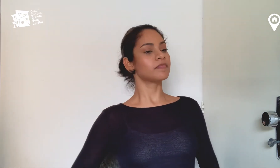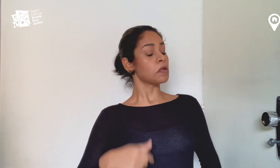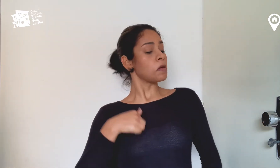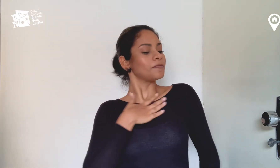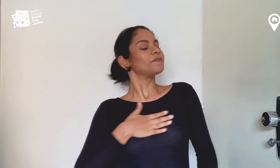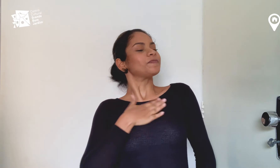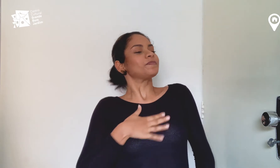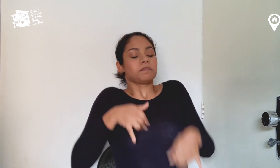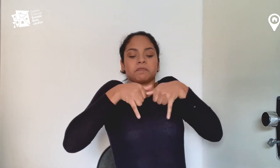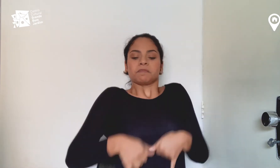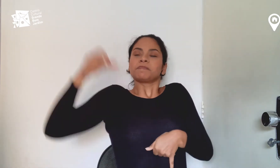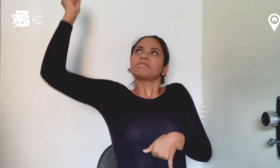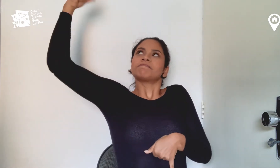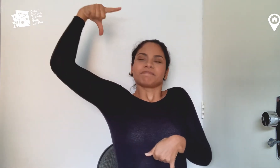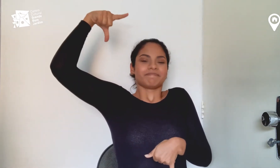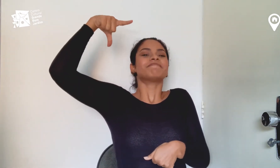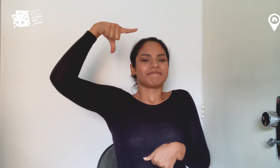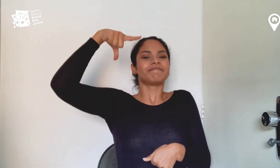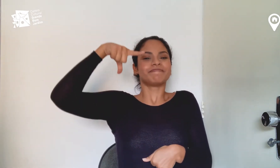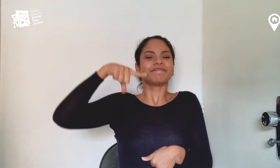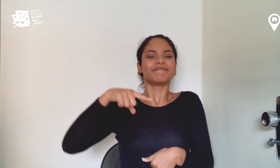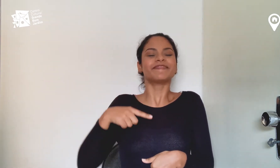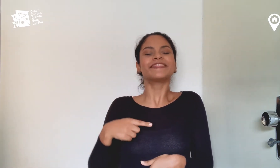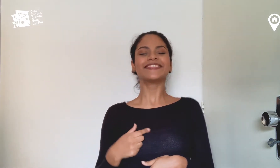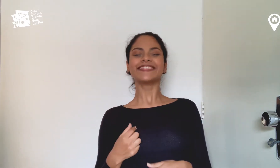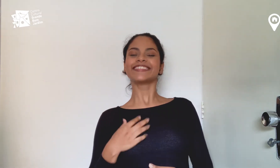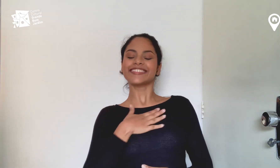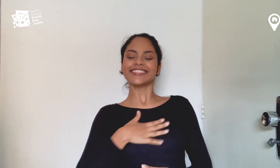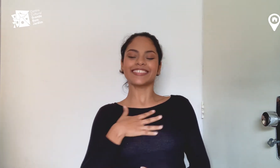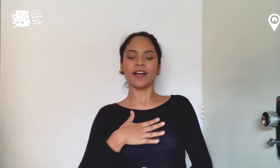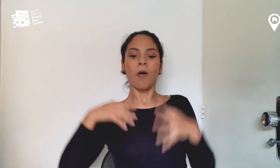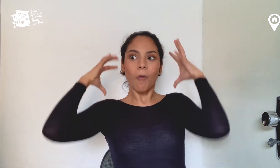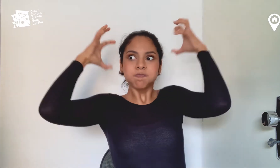Gosto de ficar ao sol, leãozinho, de molhar minha juba.